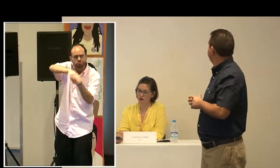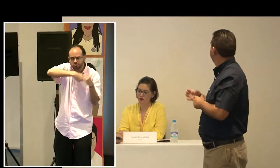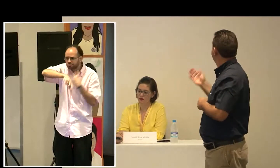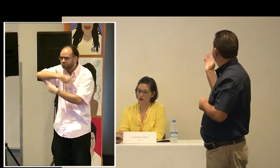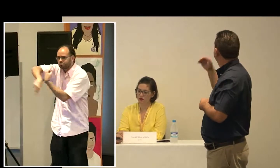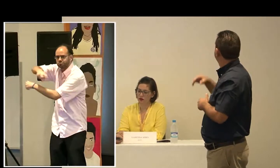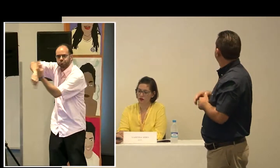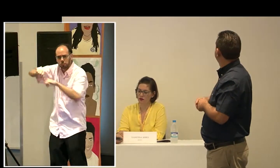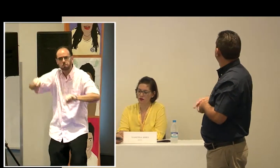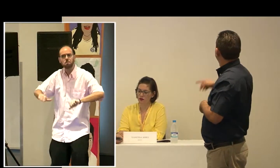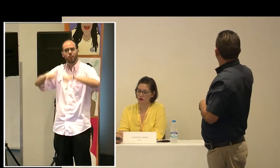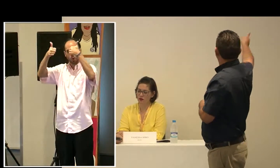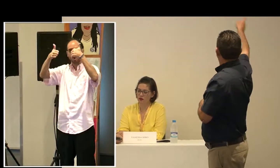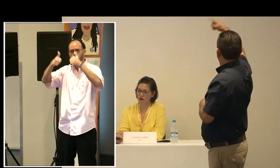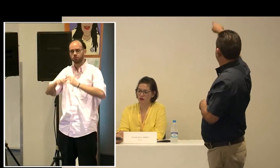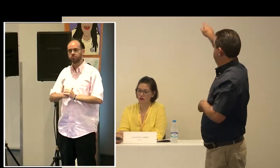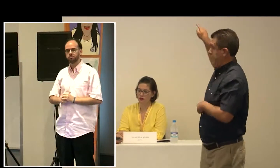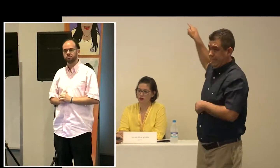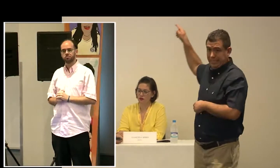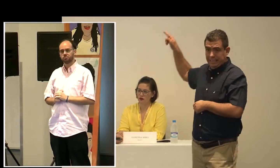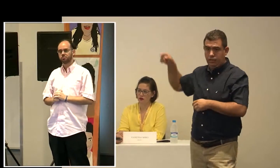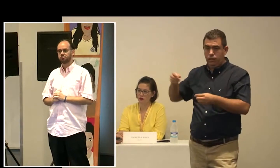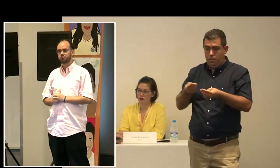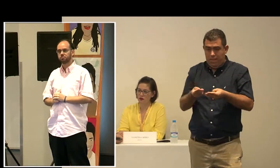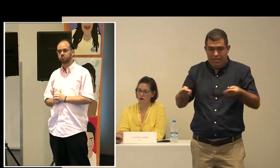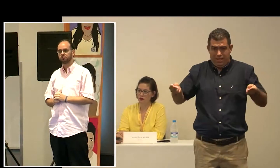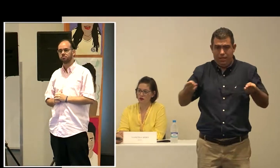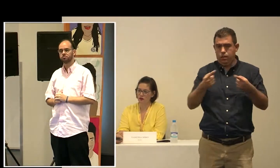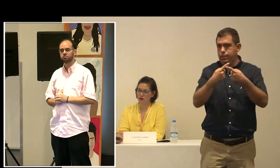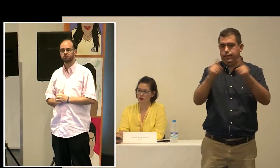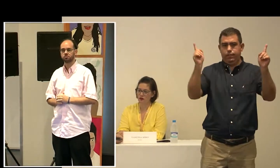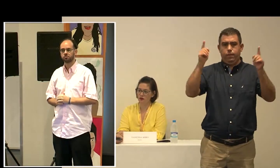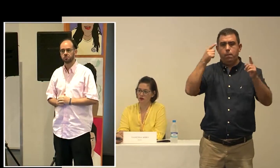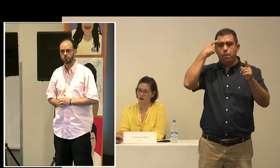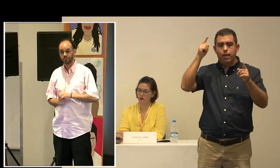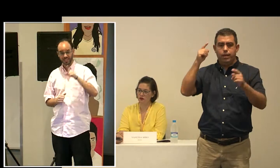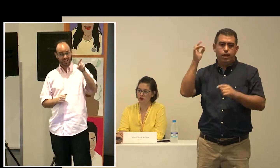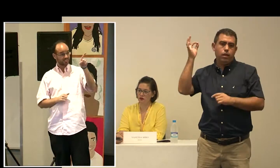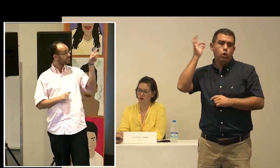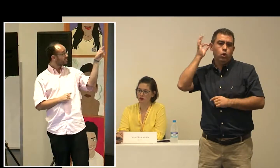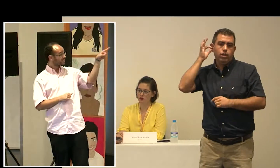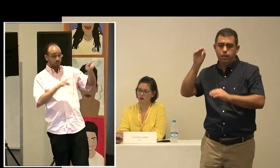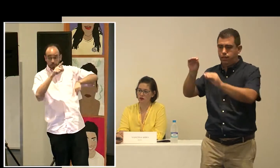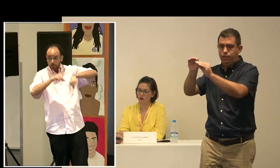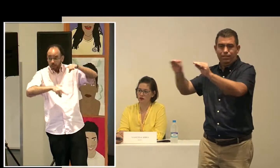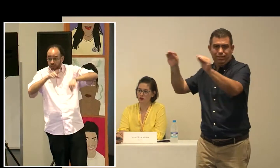e eles interagem entre si, melhoram a comunicação entre o ouvinte e o surdo.